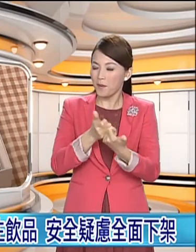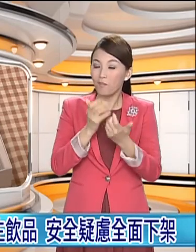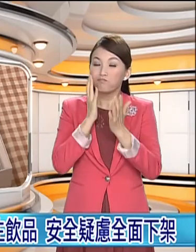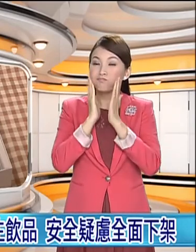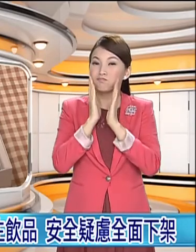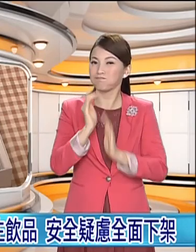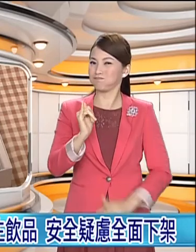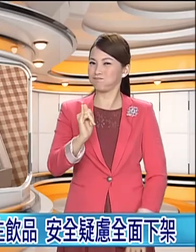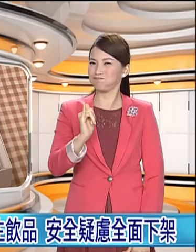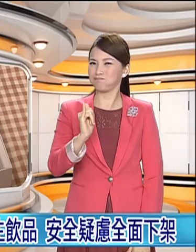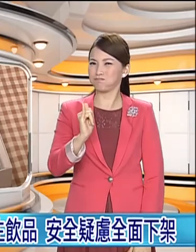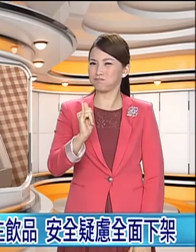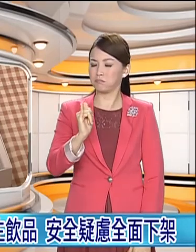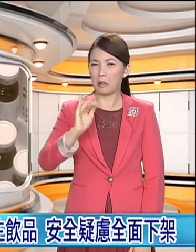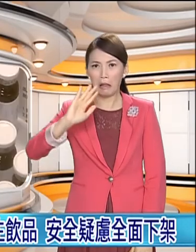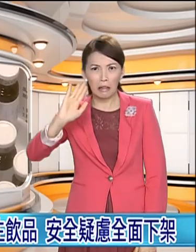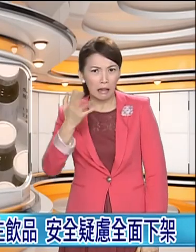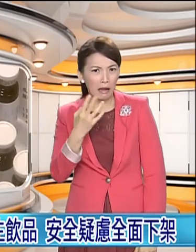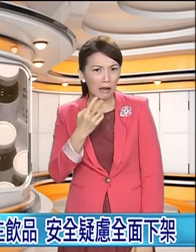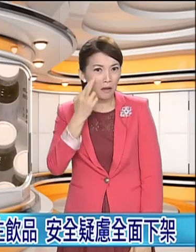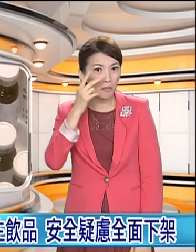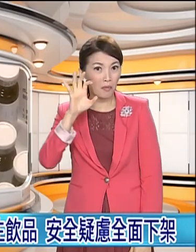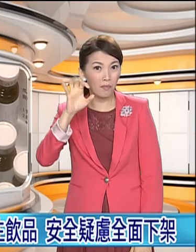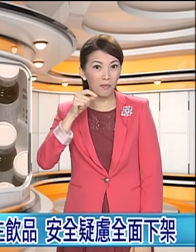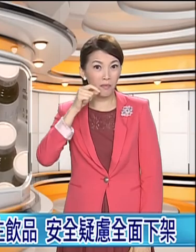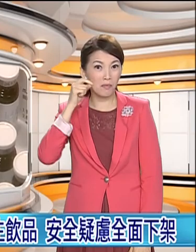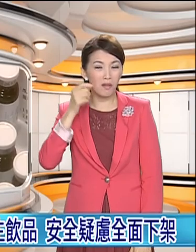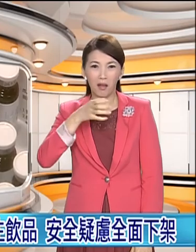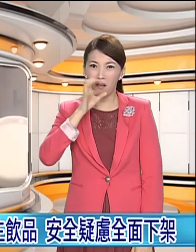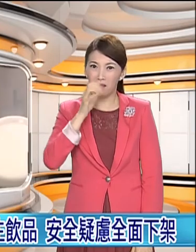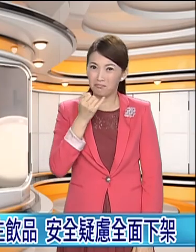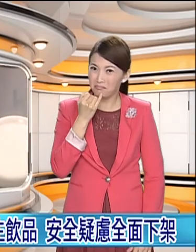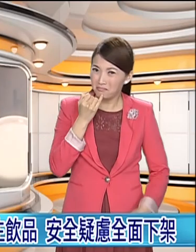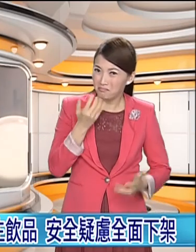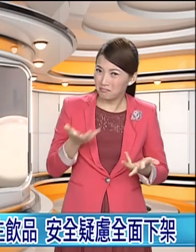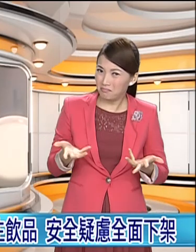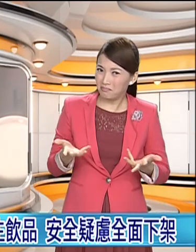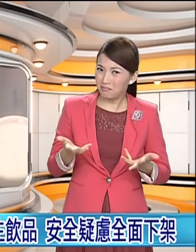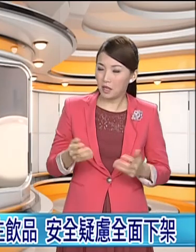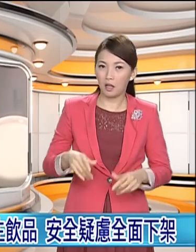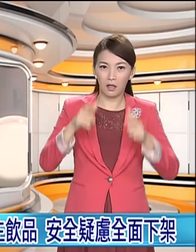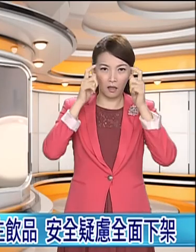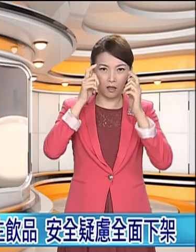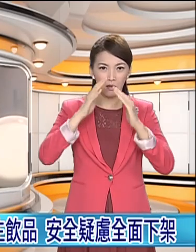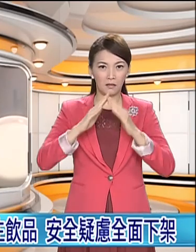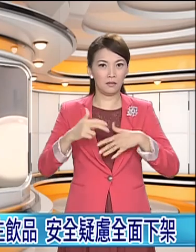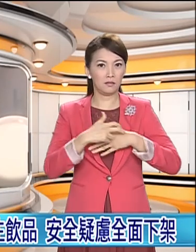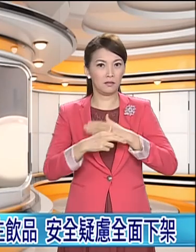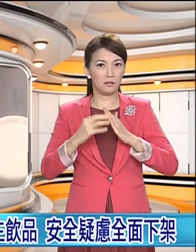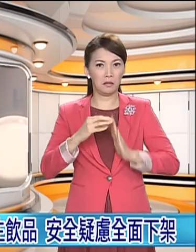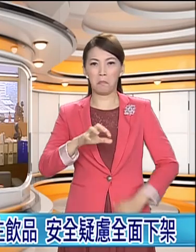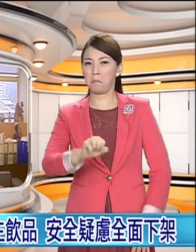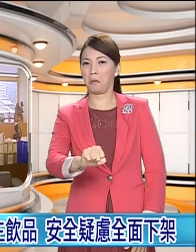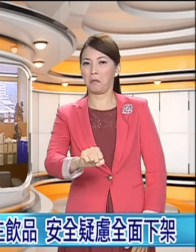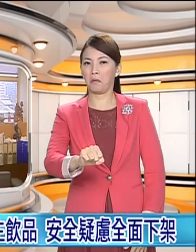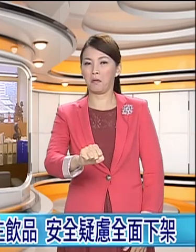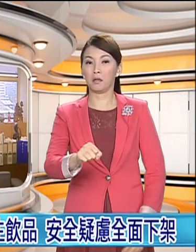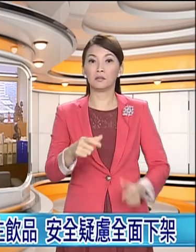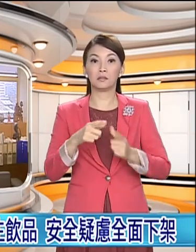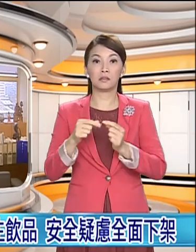是玻尿酸可以外敷，却不能够随便的拿来喝。高雄市卫生局最新查获了一